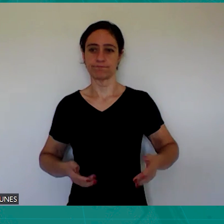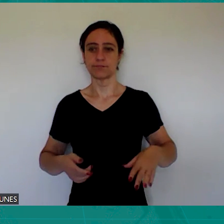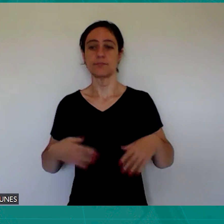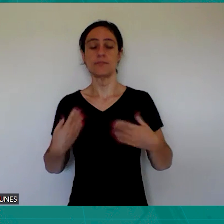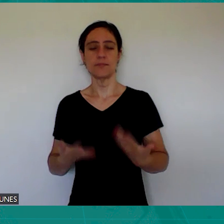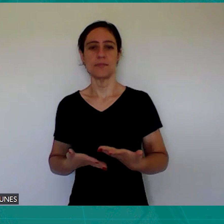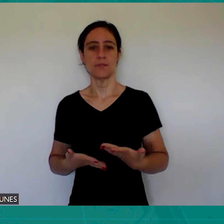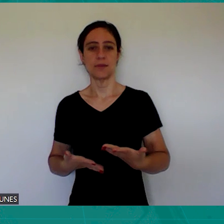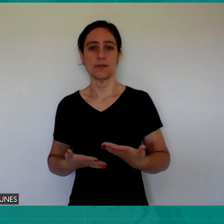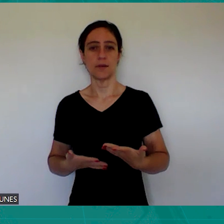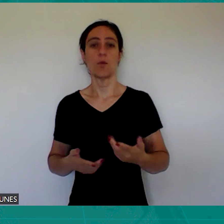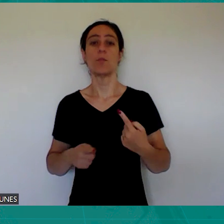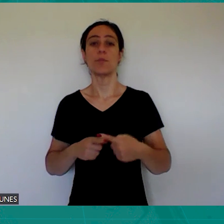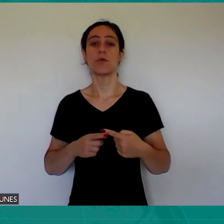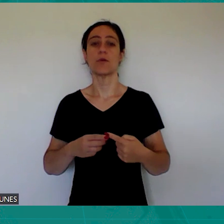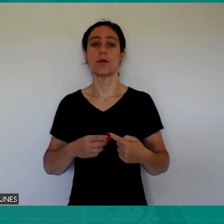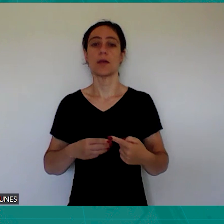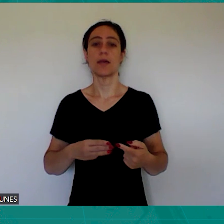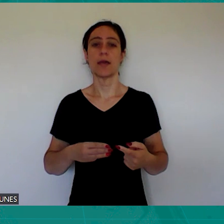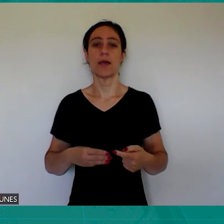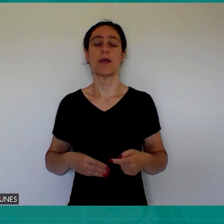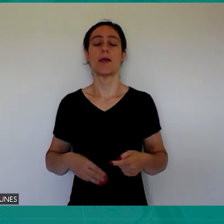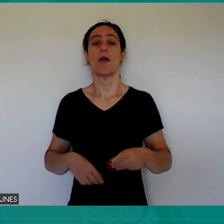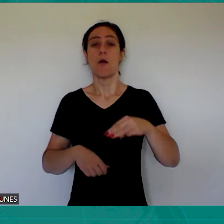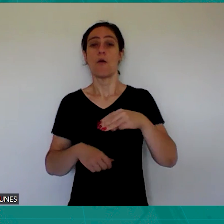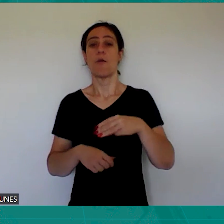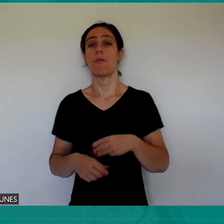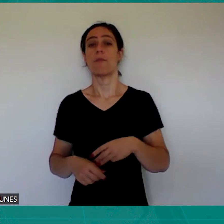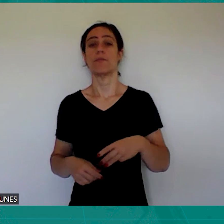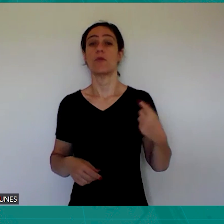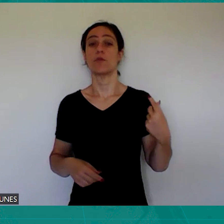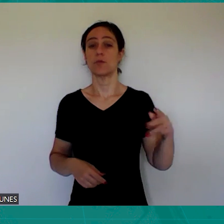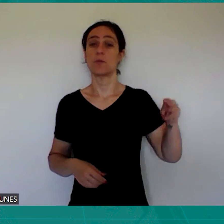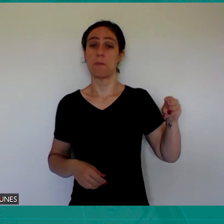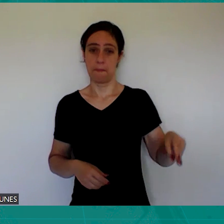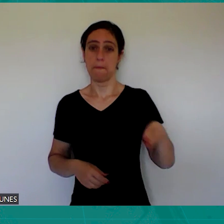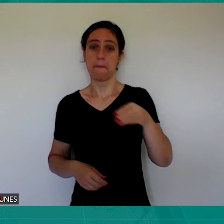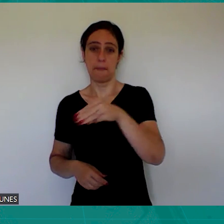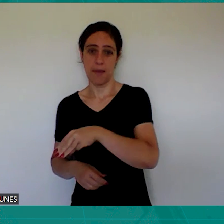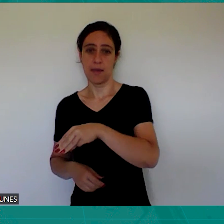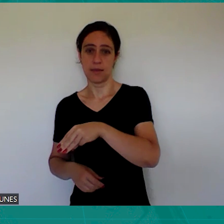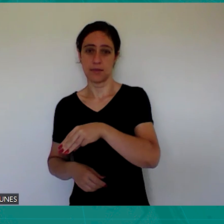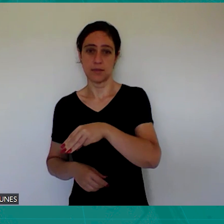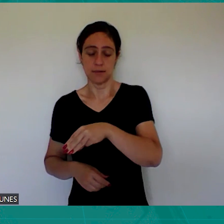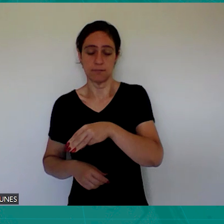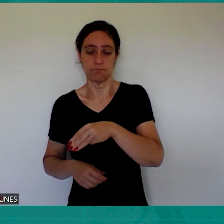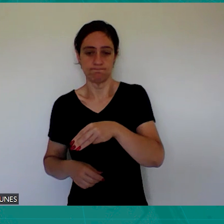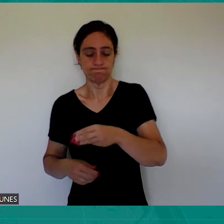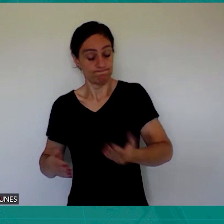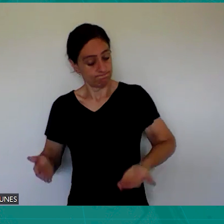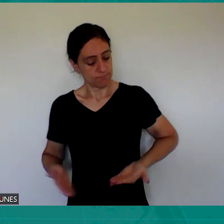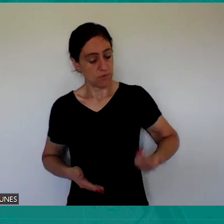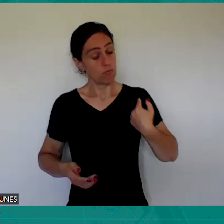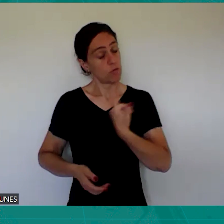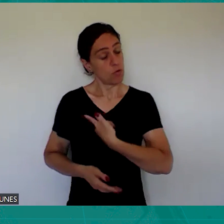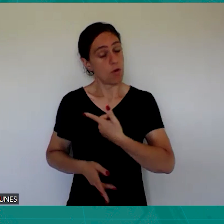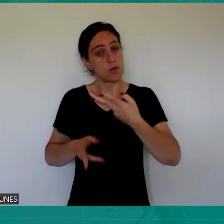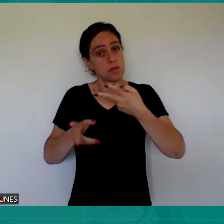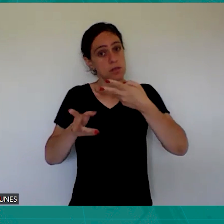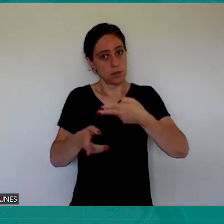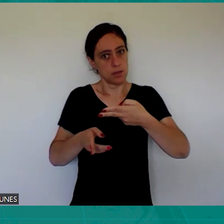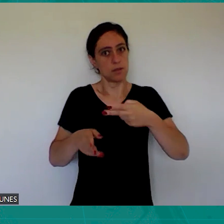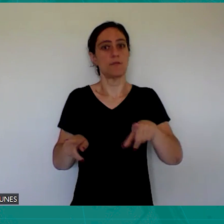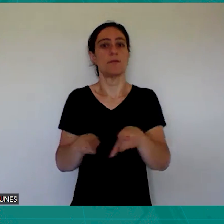serviu, a nós, irmãos, quem somos nós? Para não tomarmos o mesmo exemplo e também